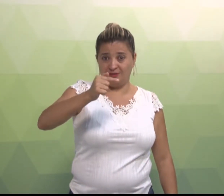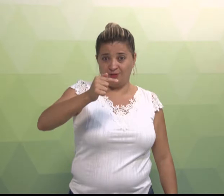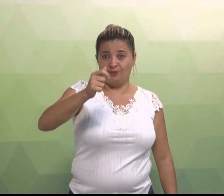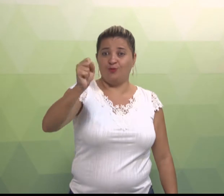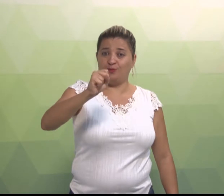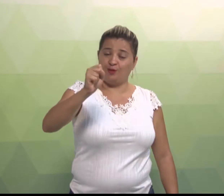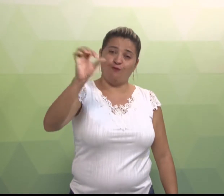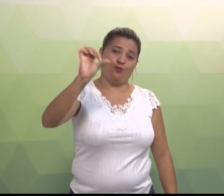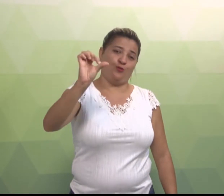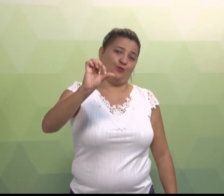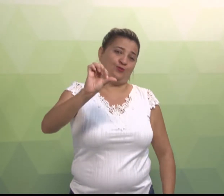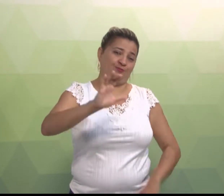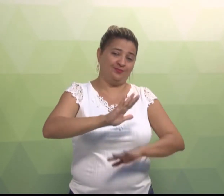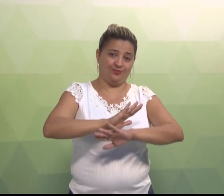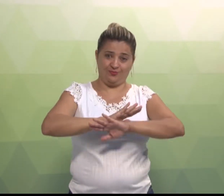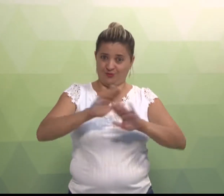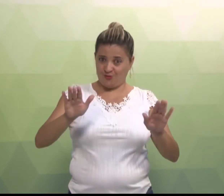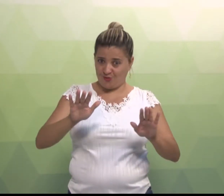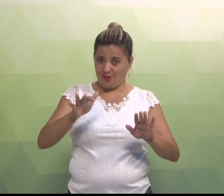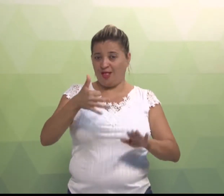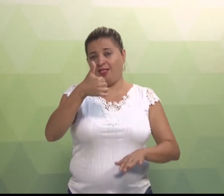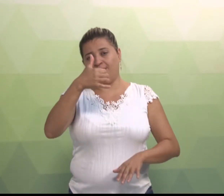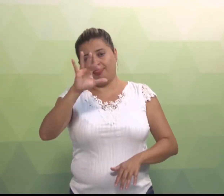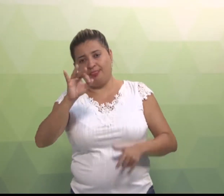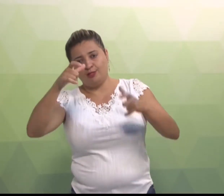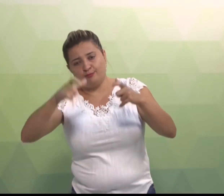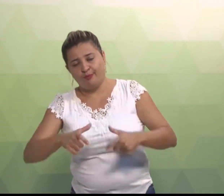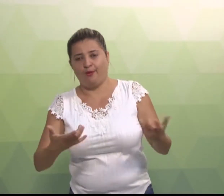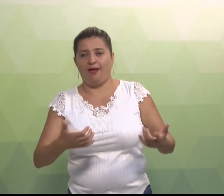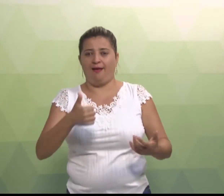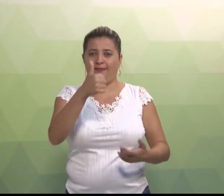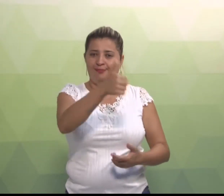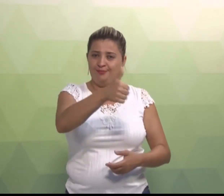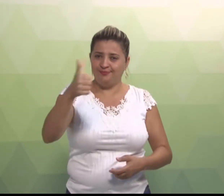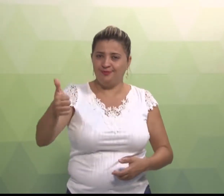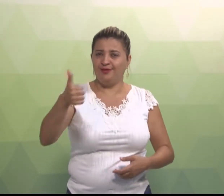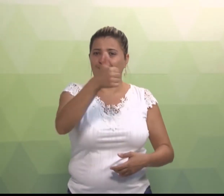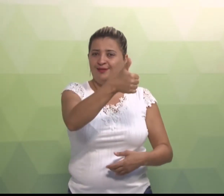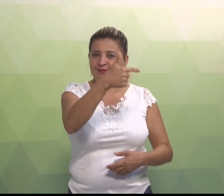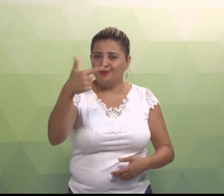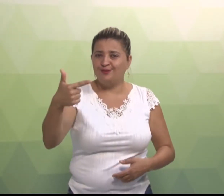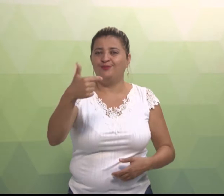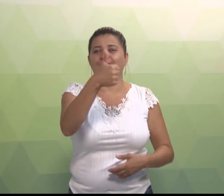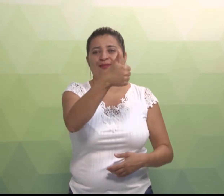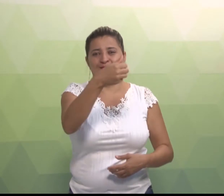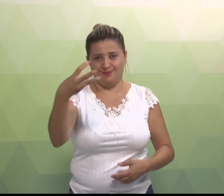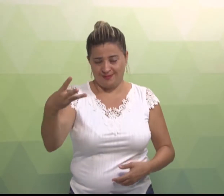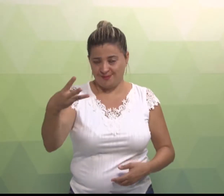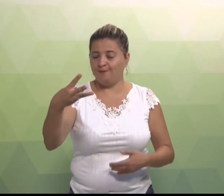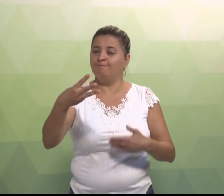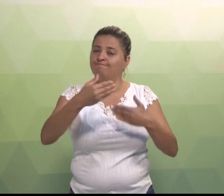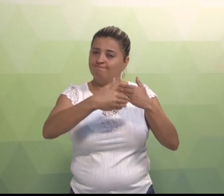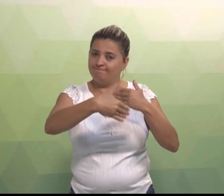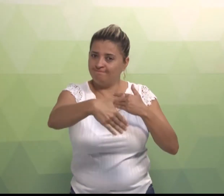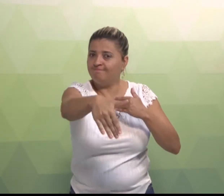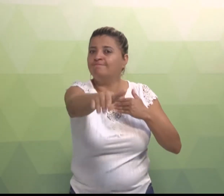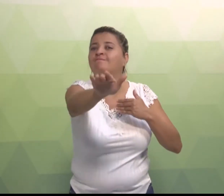sétimo, oitavo e nono. 10º lugar, 11, 12, 13 e assim por